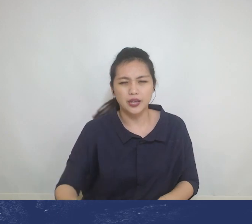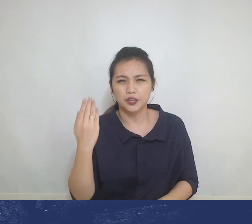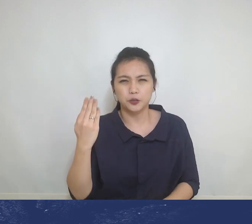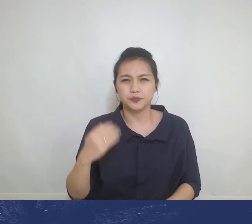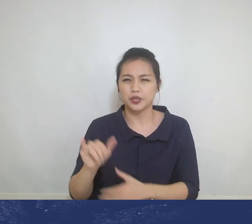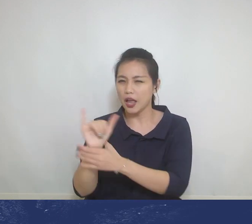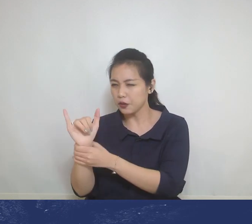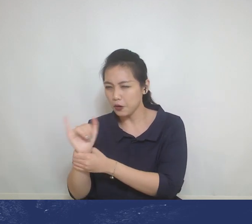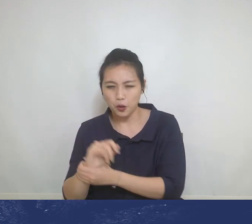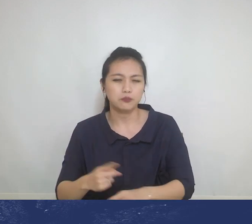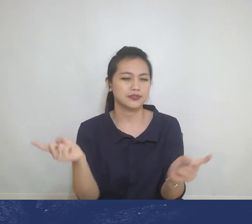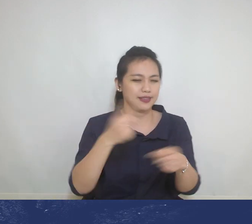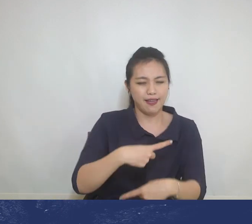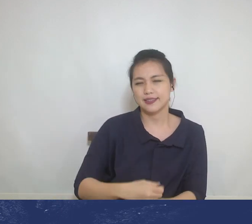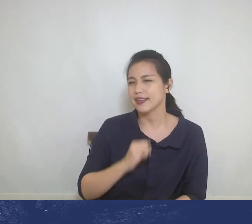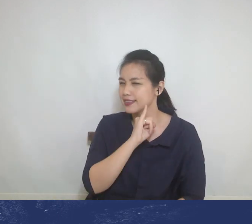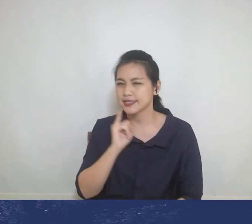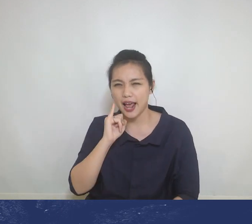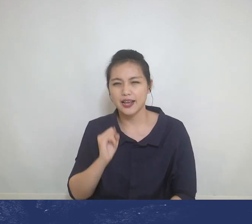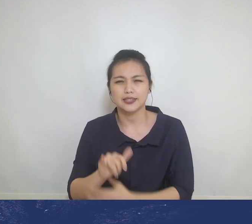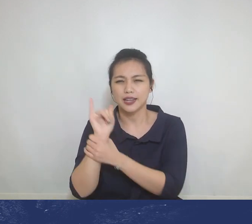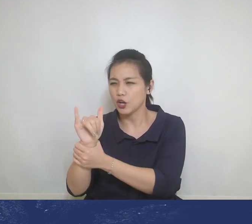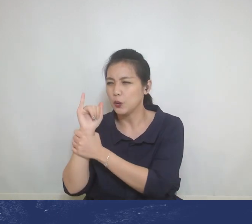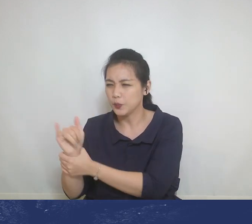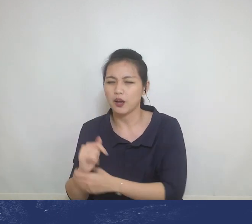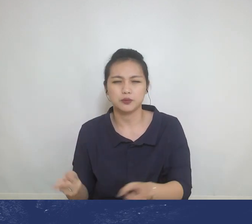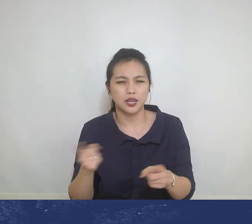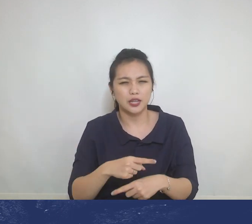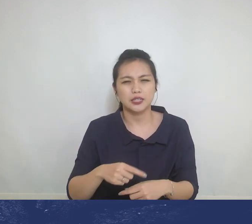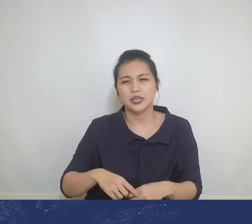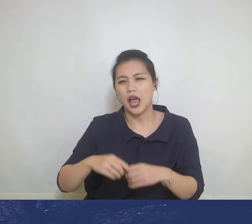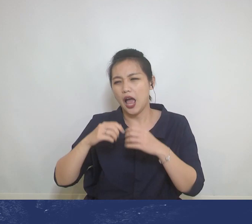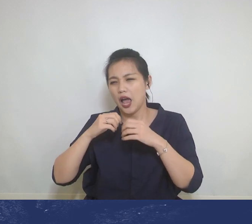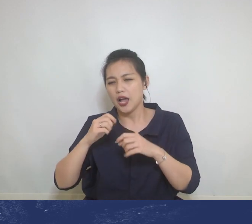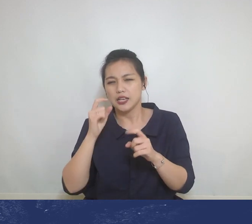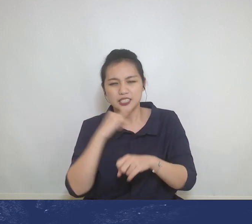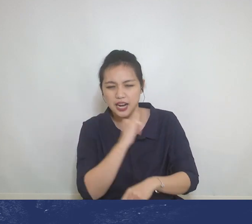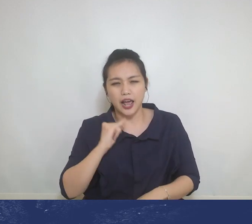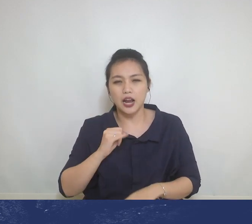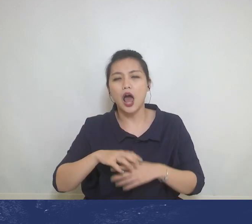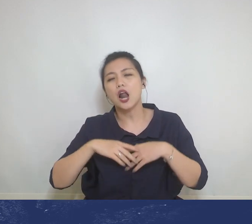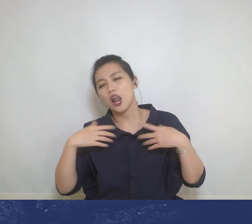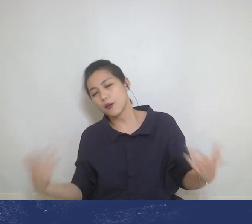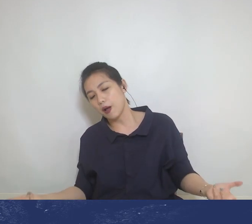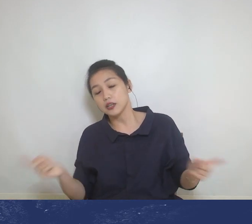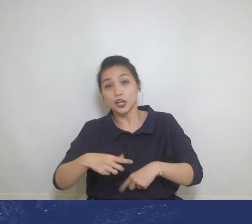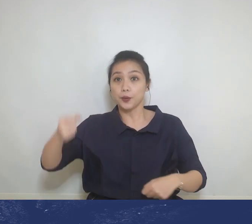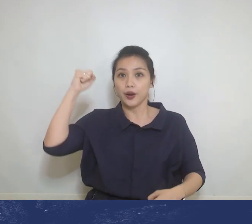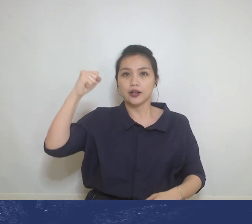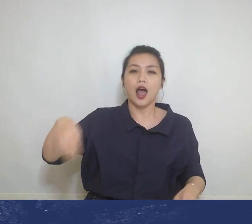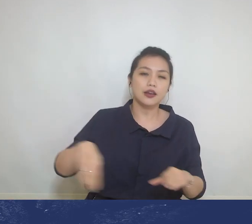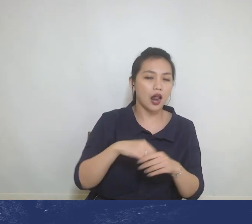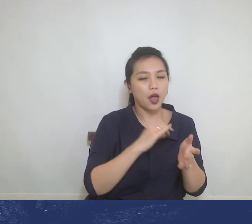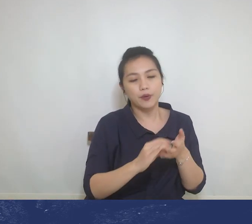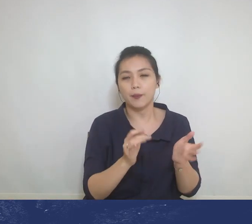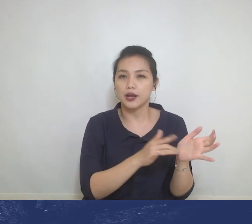sanggup mengubahkan Yakub menjadi Israel. Kau sanggup mengubahkan mereka yang lemah menjadi kemenangan bersama Tuhan. Kami berdoa